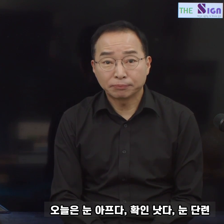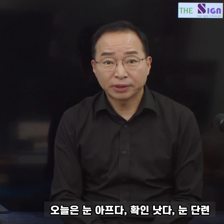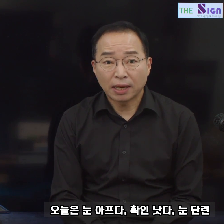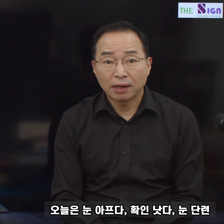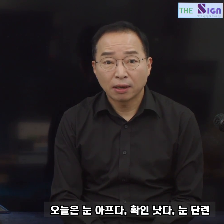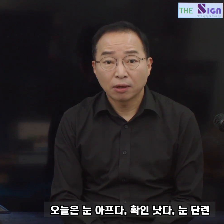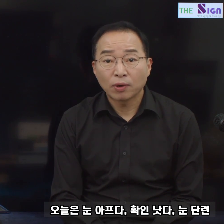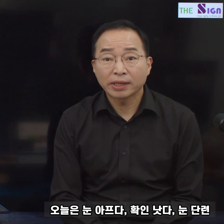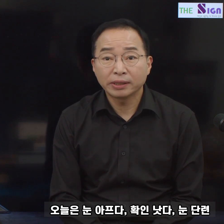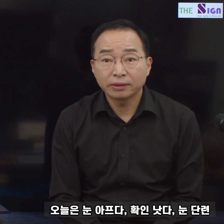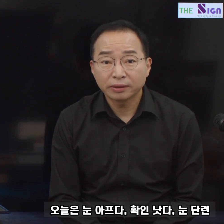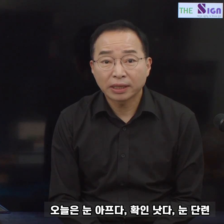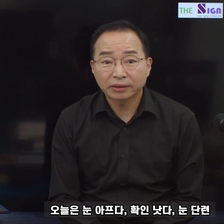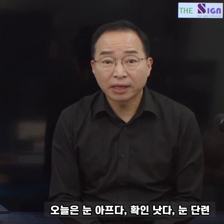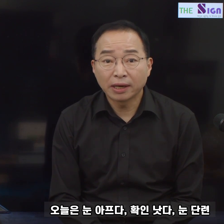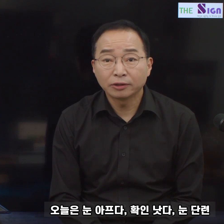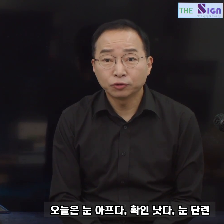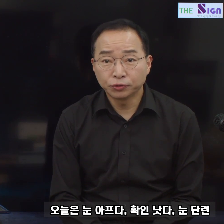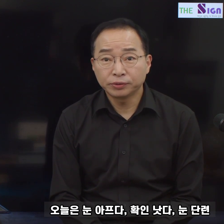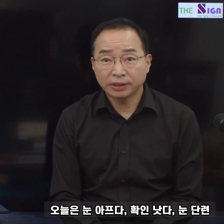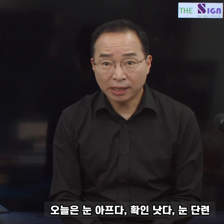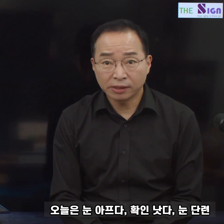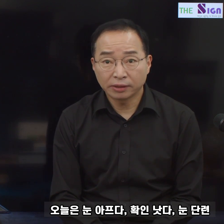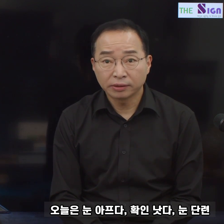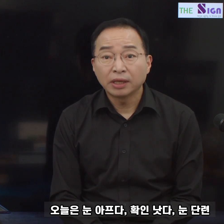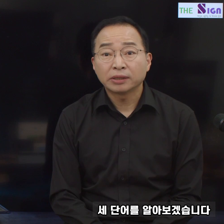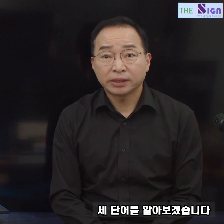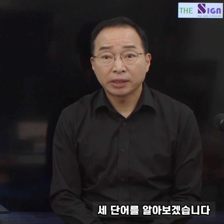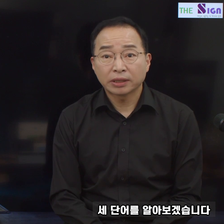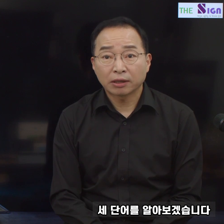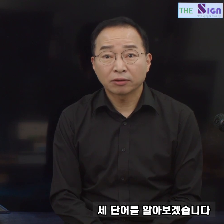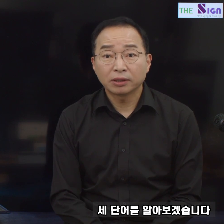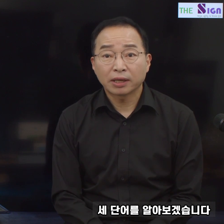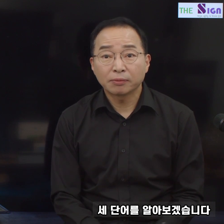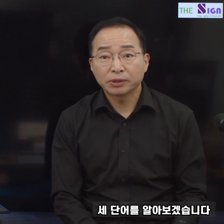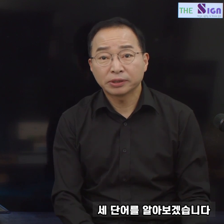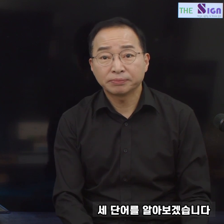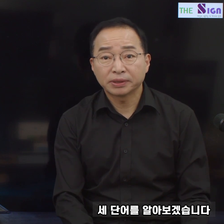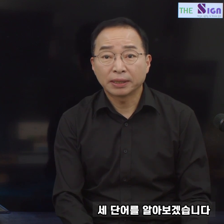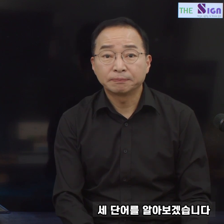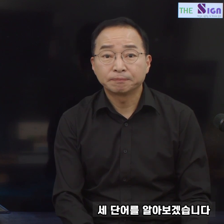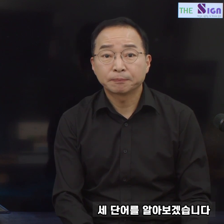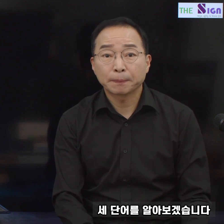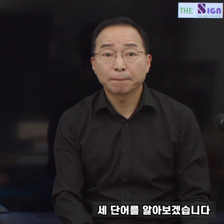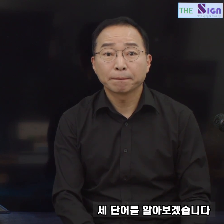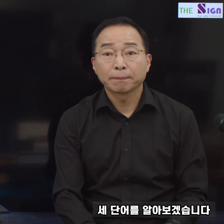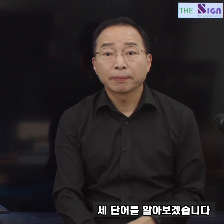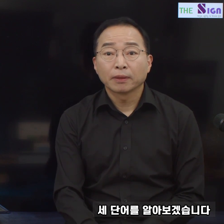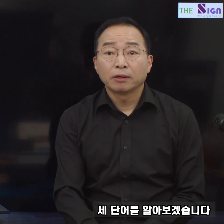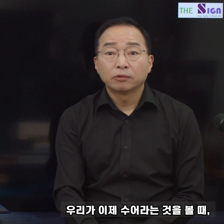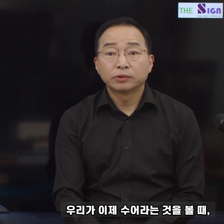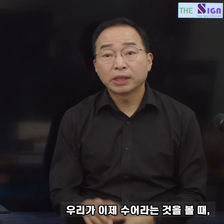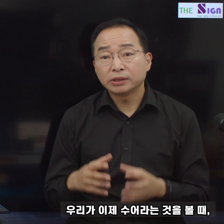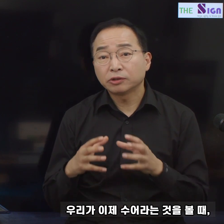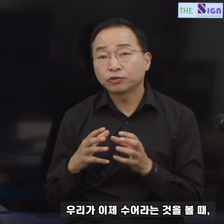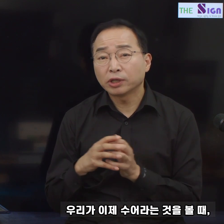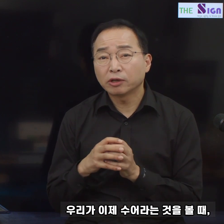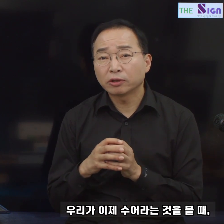아프다, 확인 났다, 눈 단련 세 단어를 알아보겠습니다. 우리가 이제